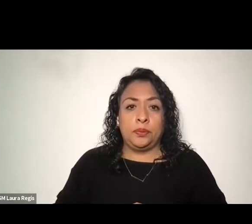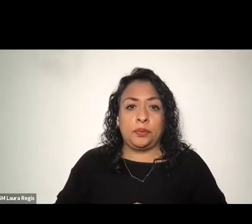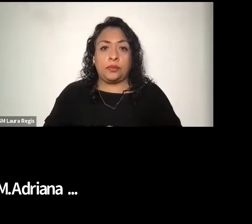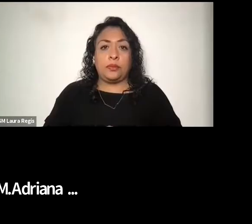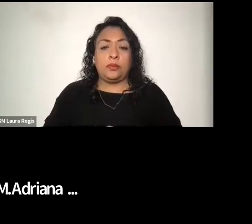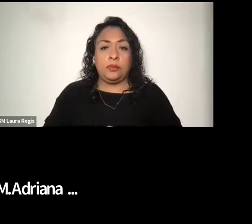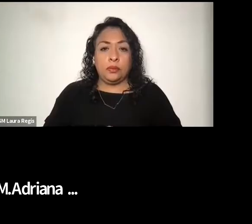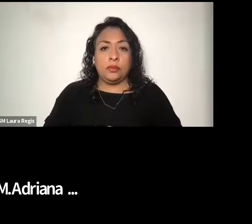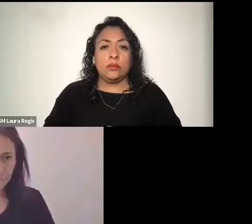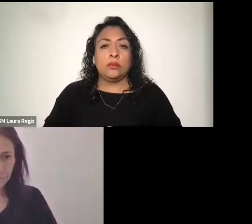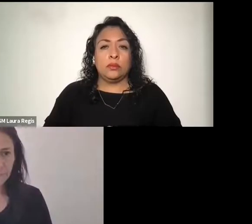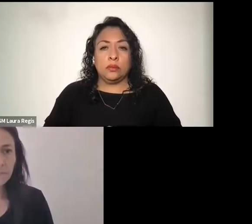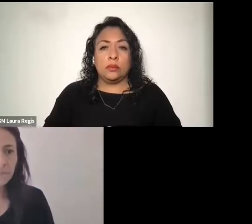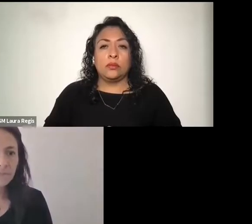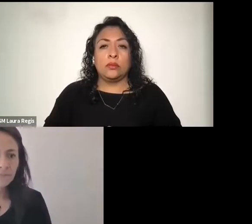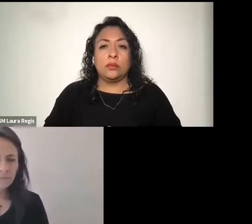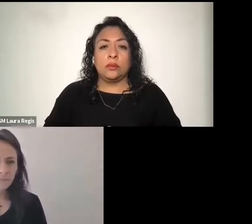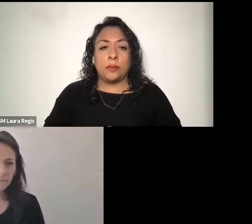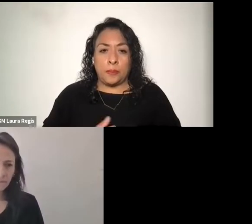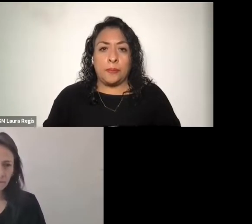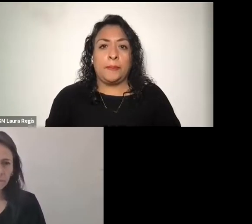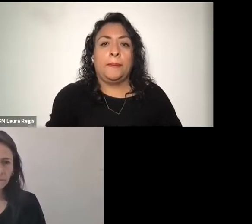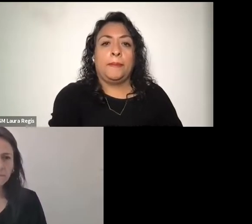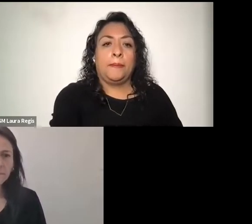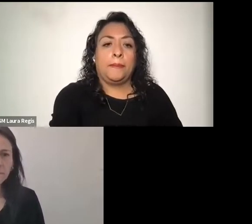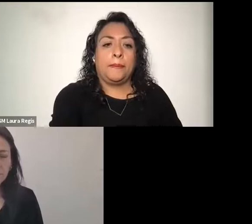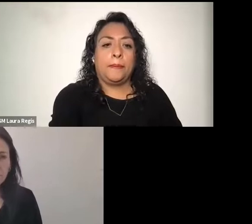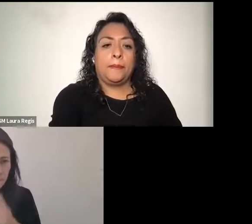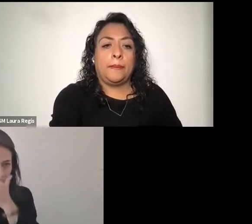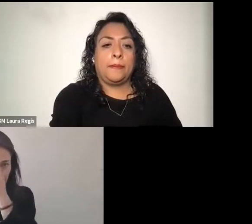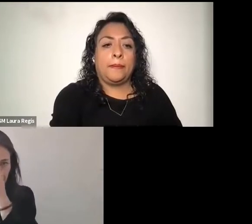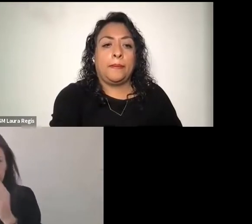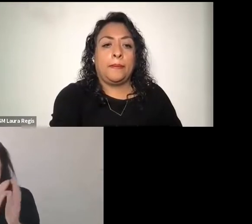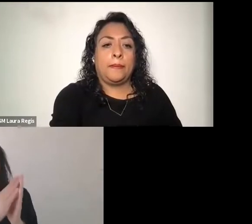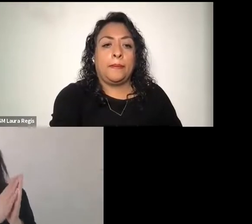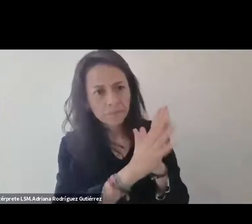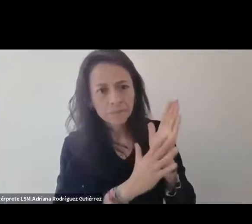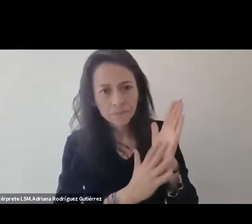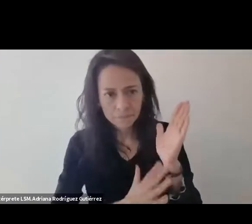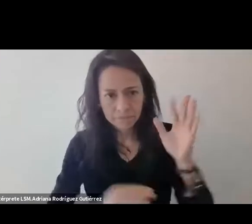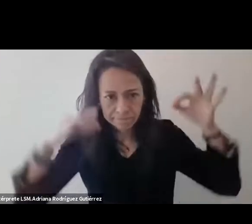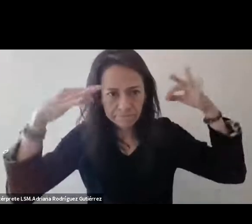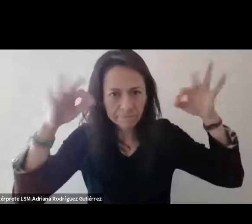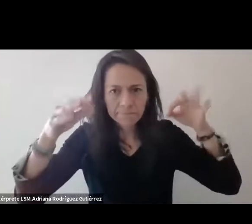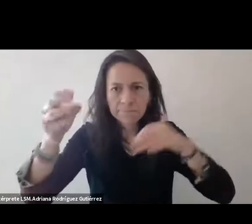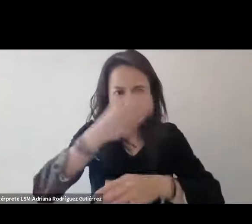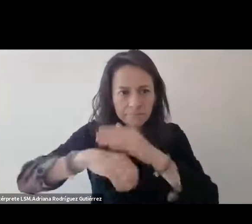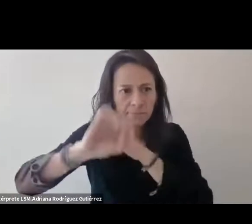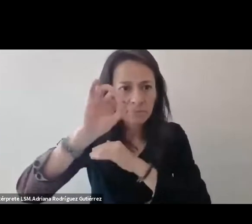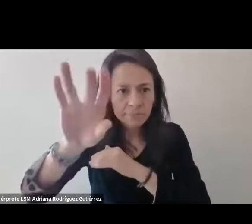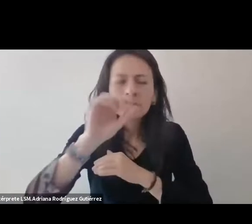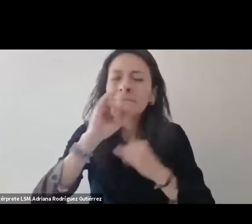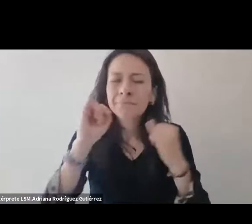en el documento que vamos a compartirles y en la presentación, César